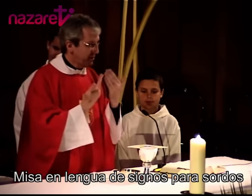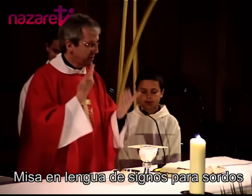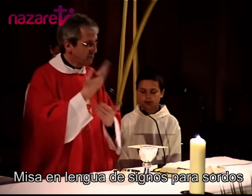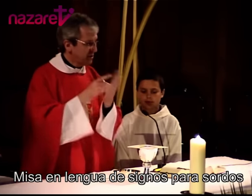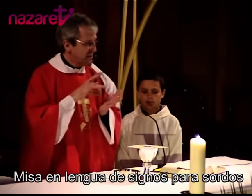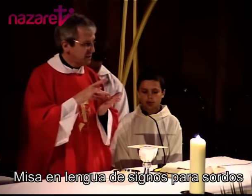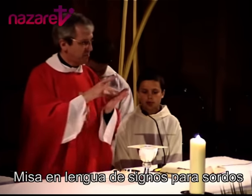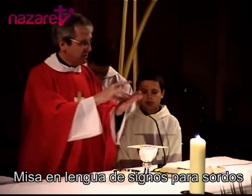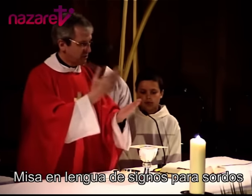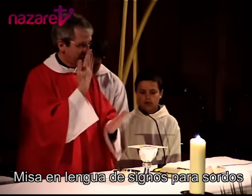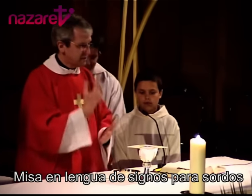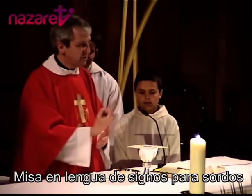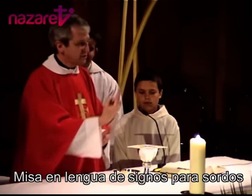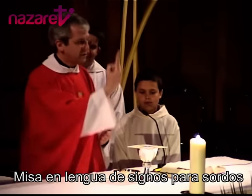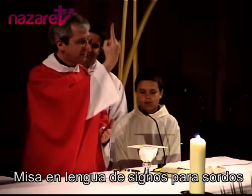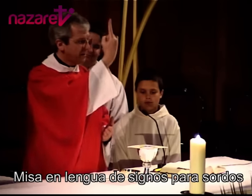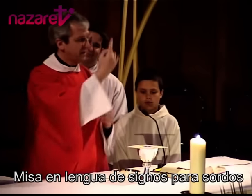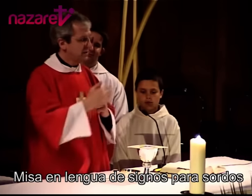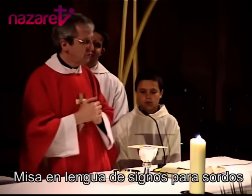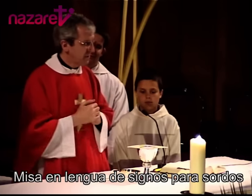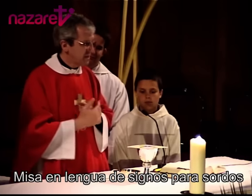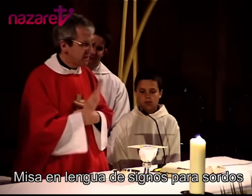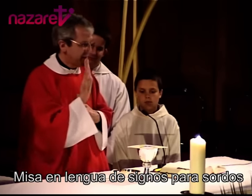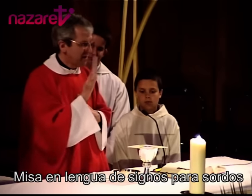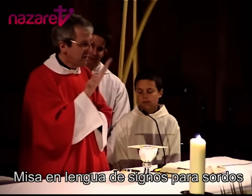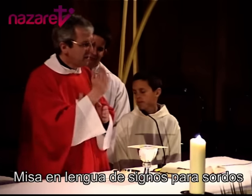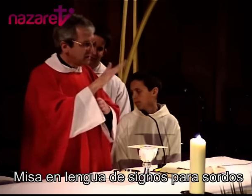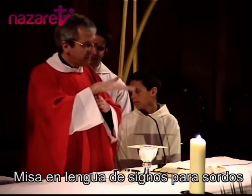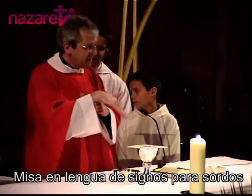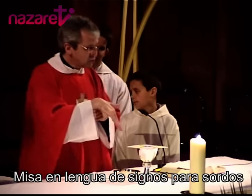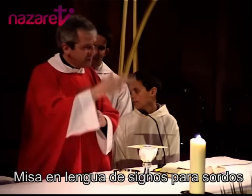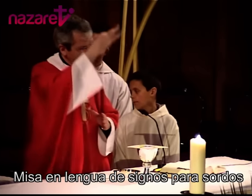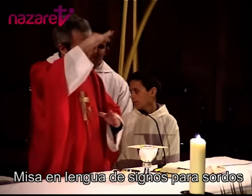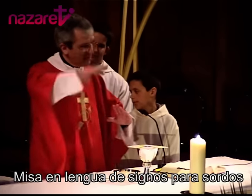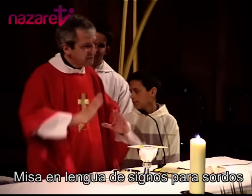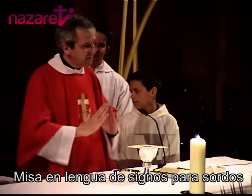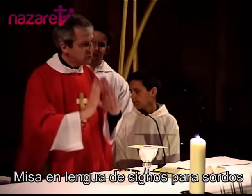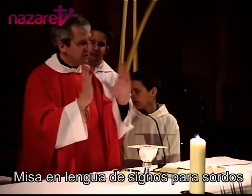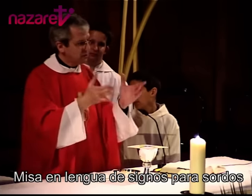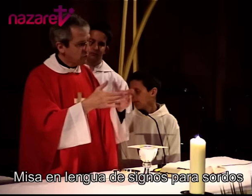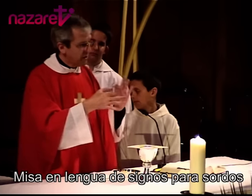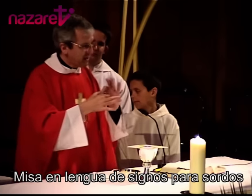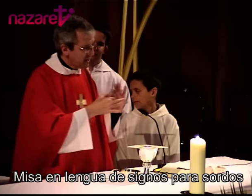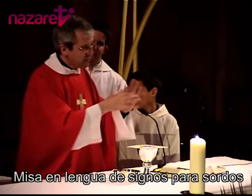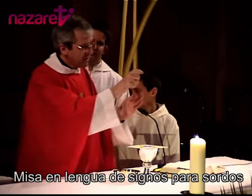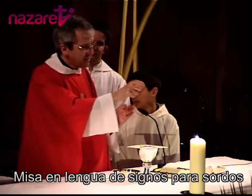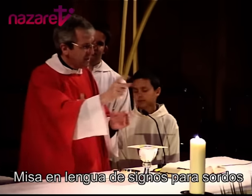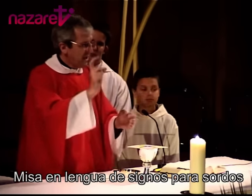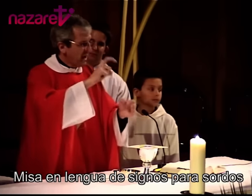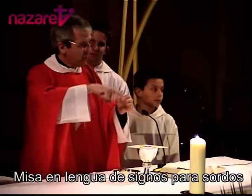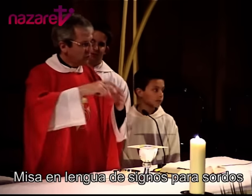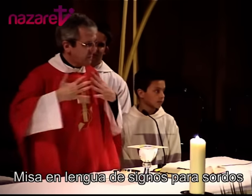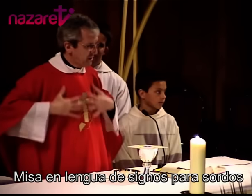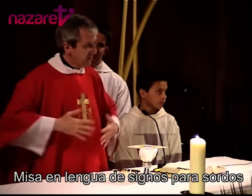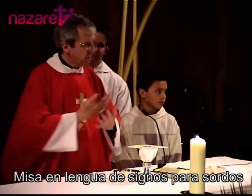salvación, y te damos gracias porque nos haces dignos de servirte ante tu presencia. Te pedimos humildemente que el Espíritu Santo congregue en la unidad